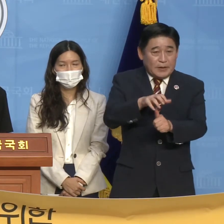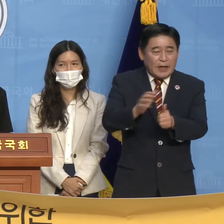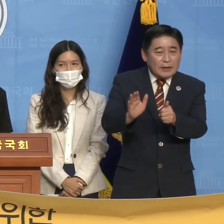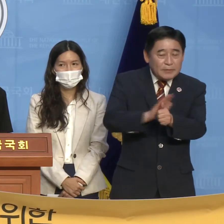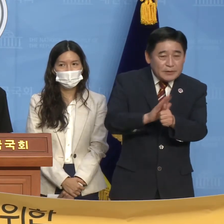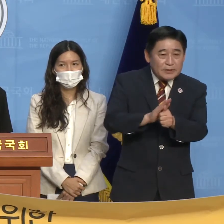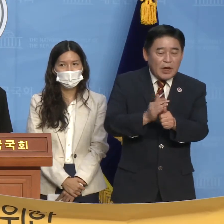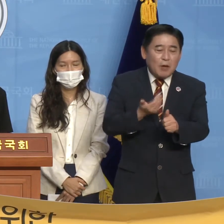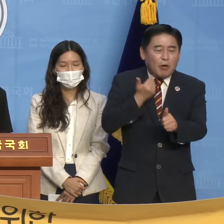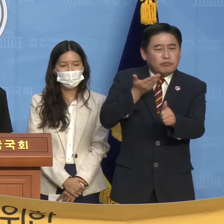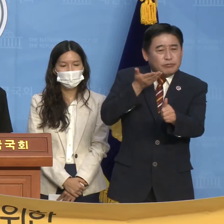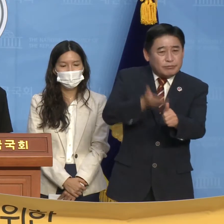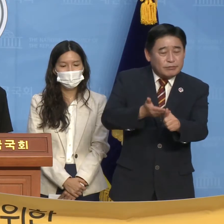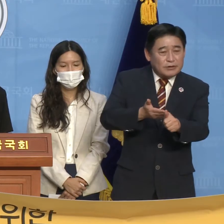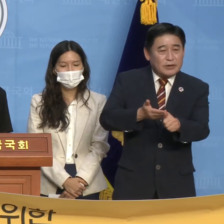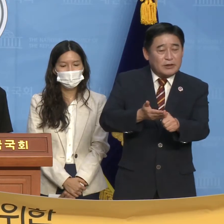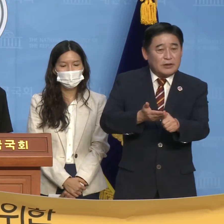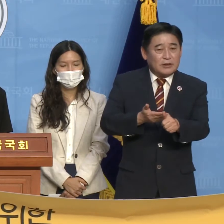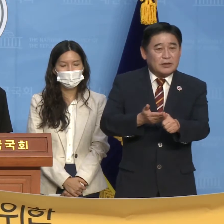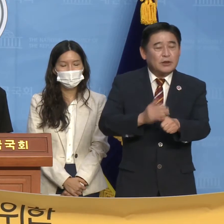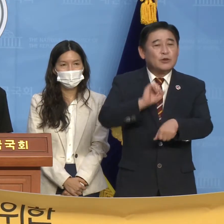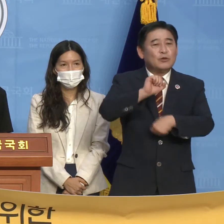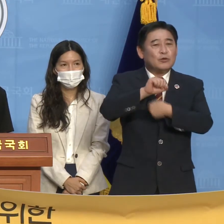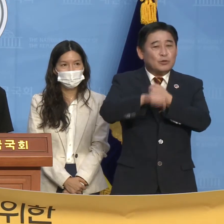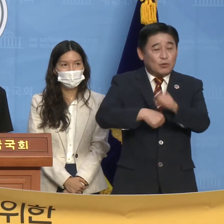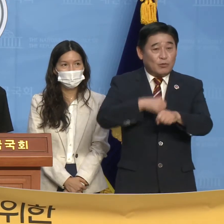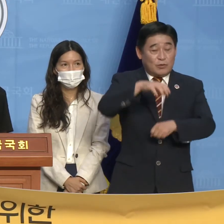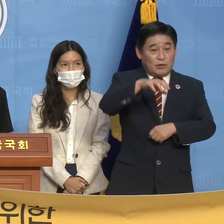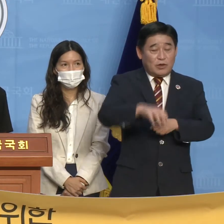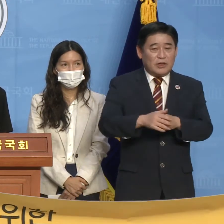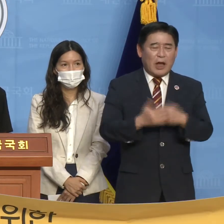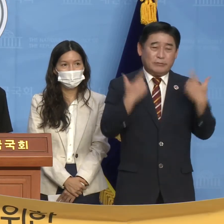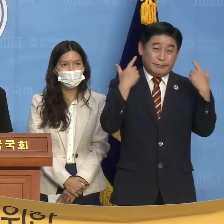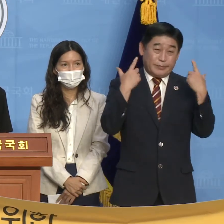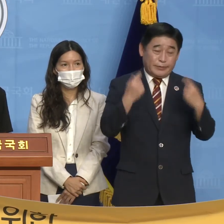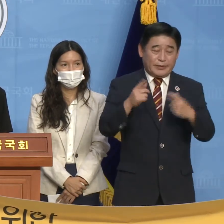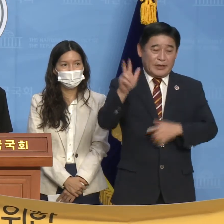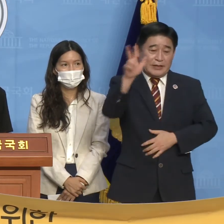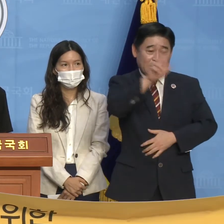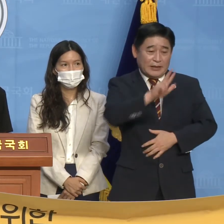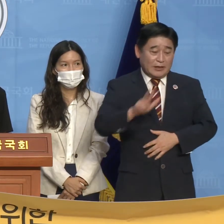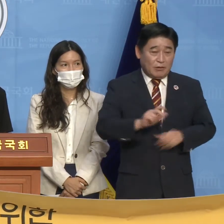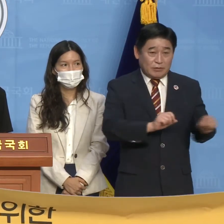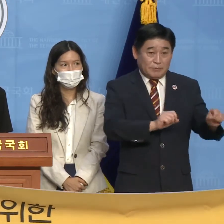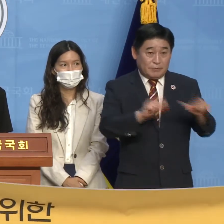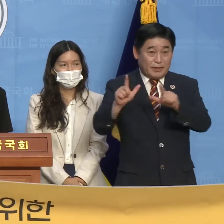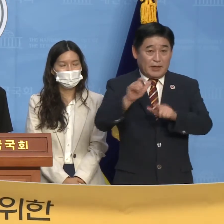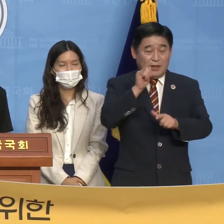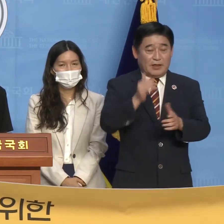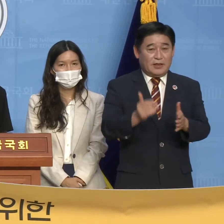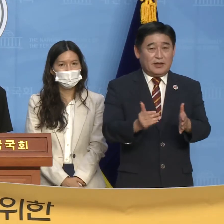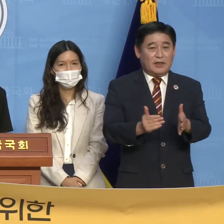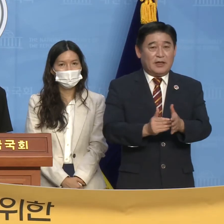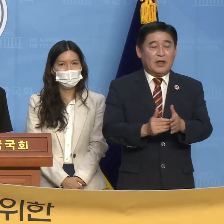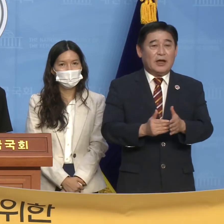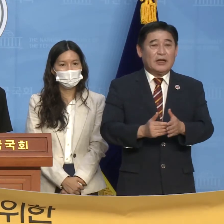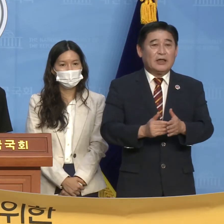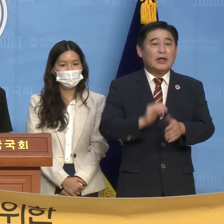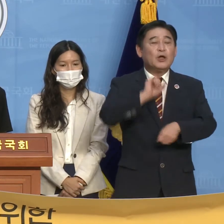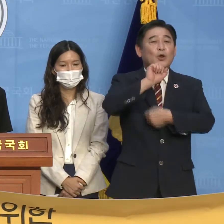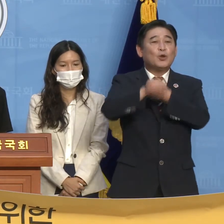만지고 먹이를 주도록 하는 유사동물원은 여전히 전국에서 성행하고 있다.